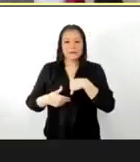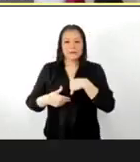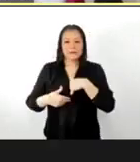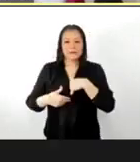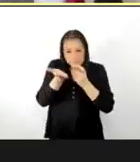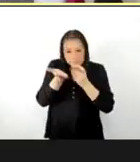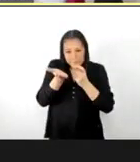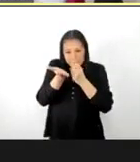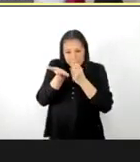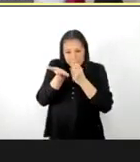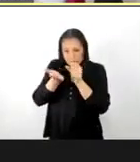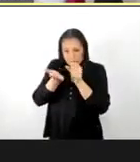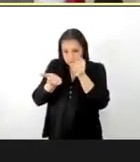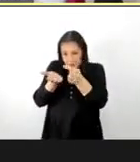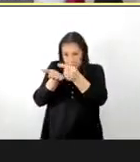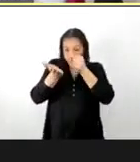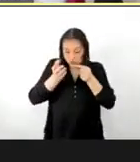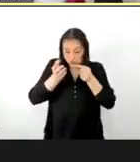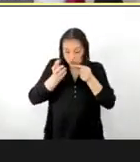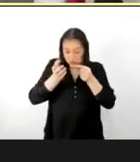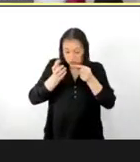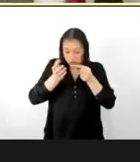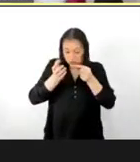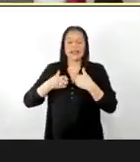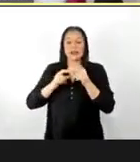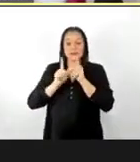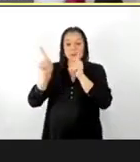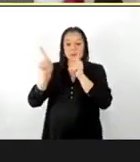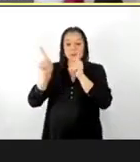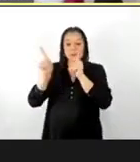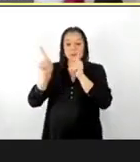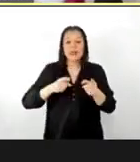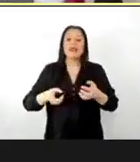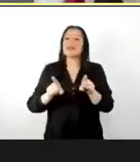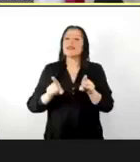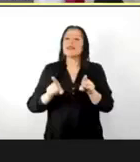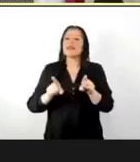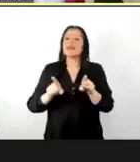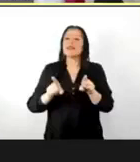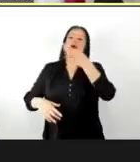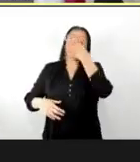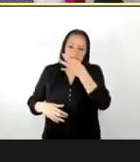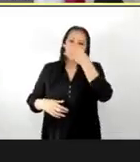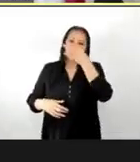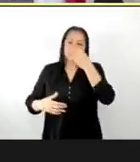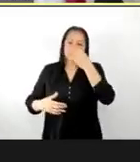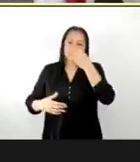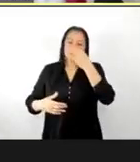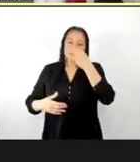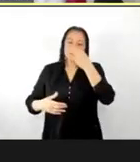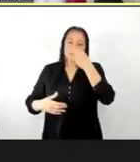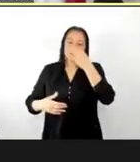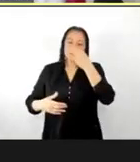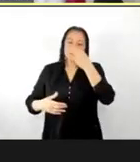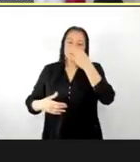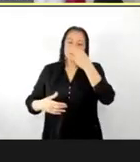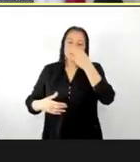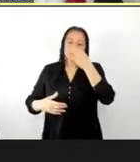del virus coronavirus, el pedazo que fabrica espigas. Cuando entra el virus del resfrío, entonces el cuerpo empieza a